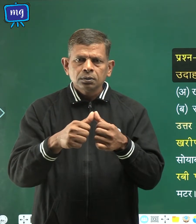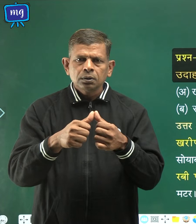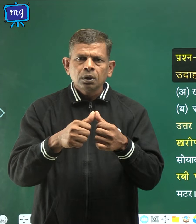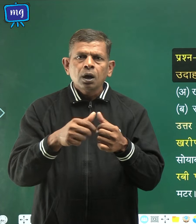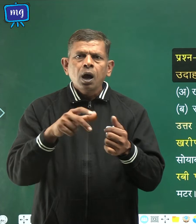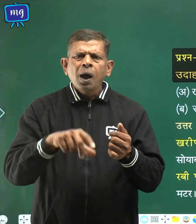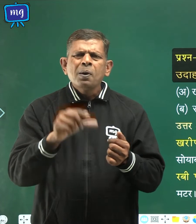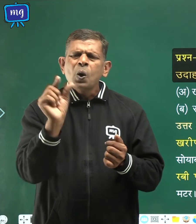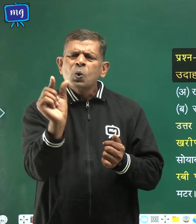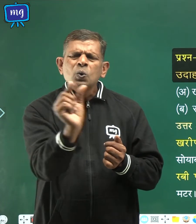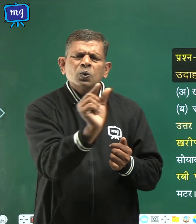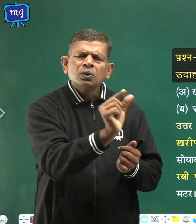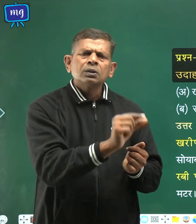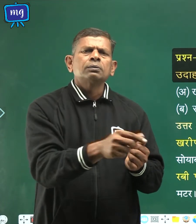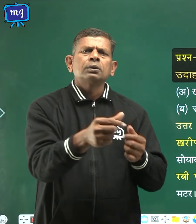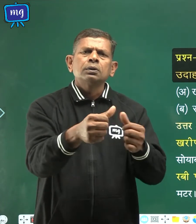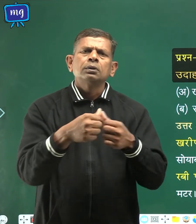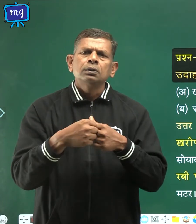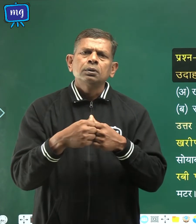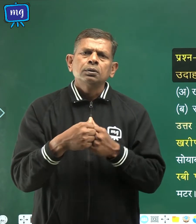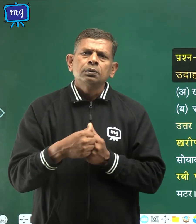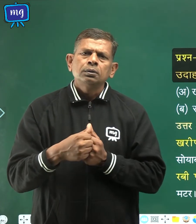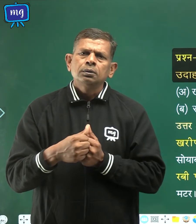हमें संक्षेप में देना है।